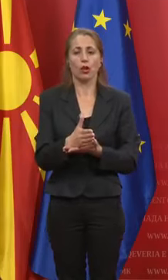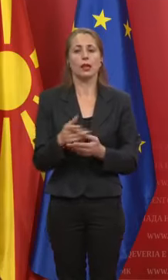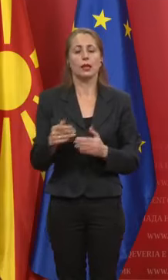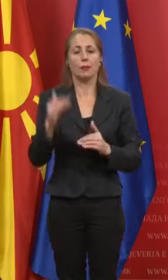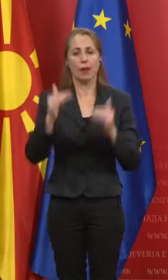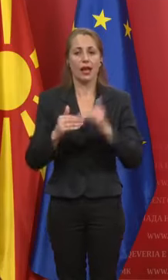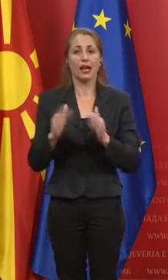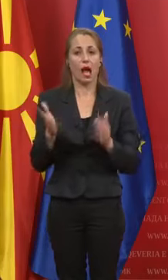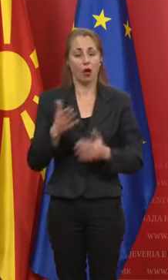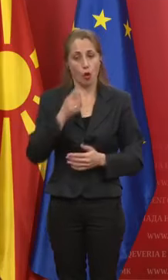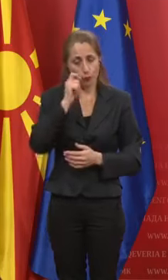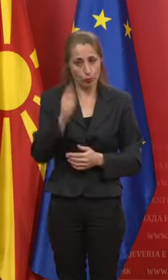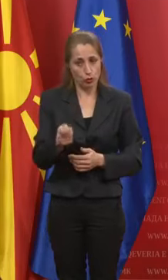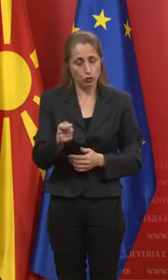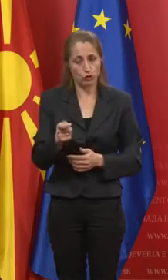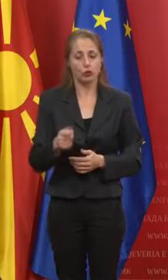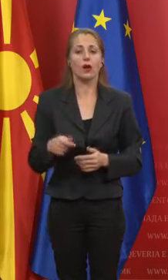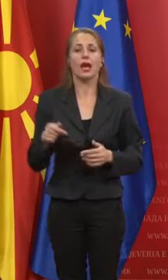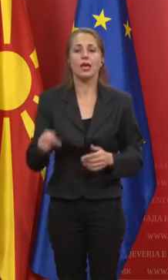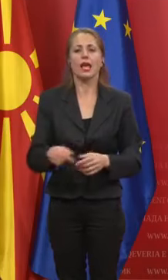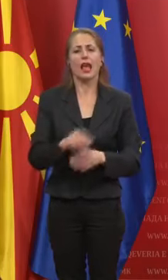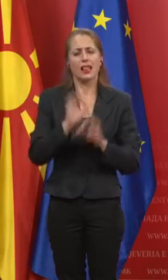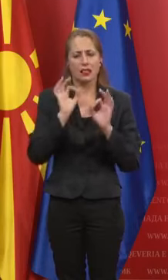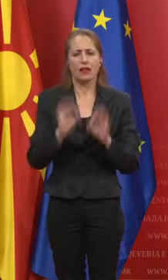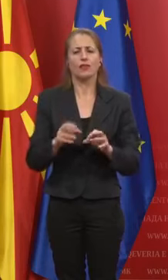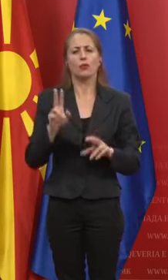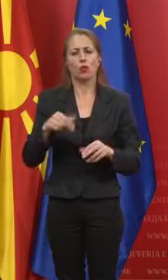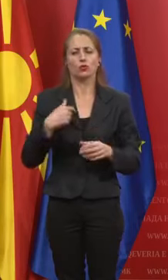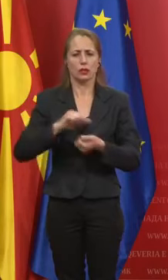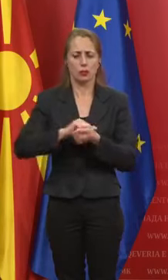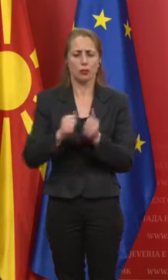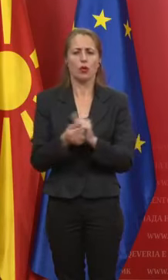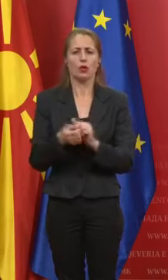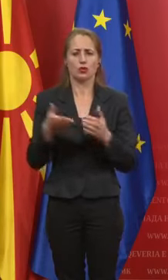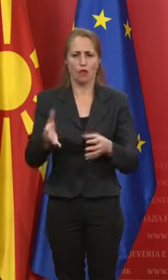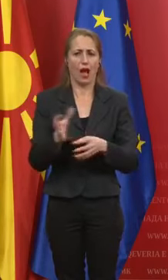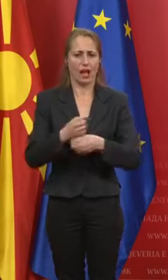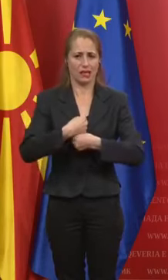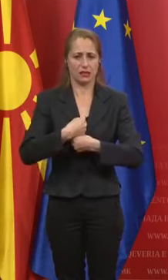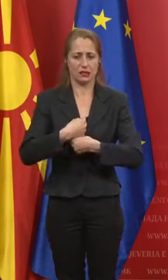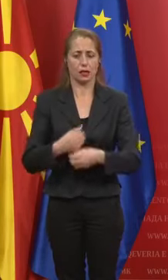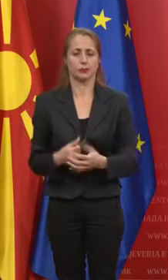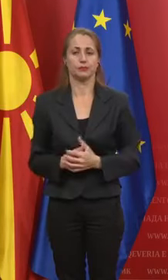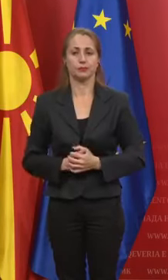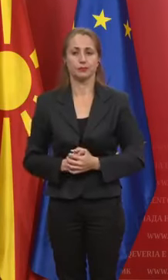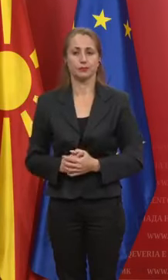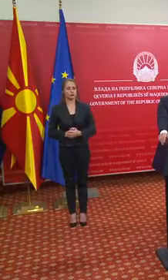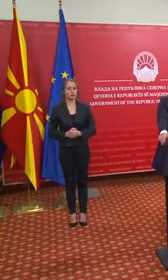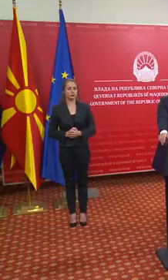доколку се почитуваат, ние дефинитивно може да се избориме со оваа криза.